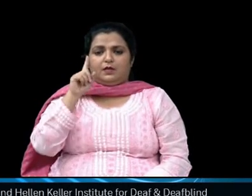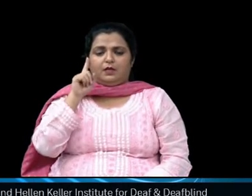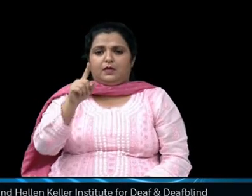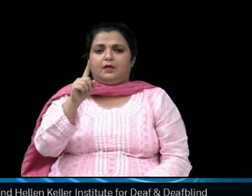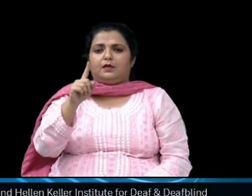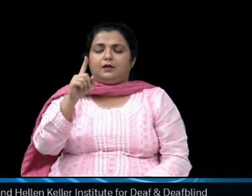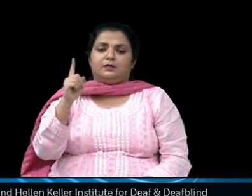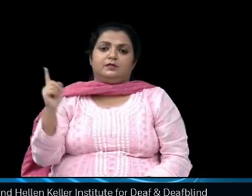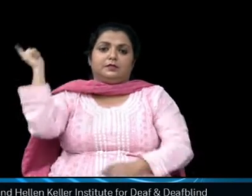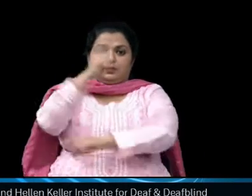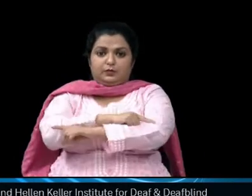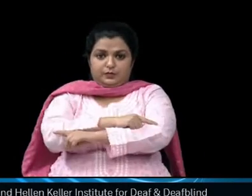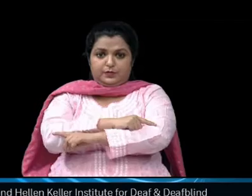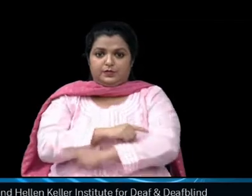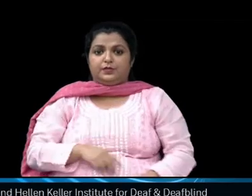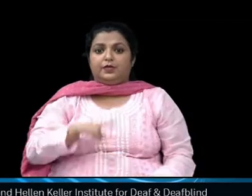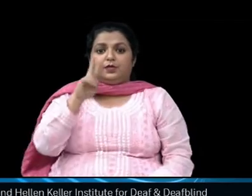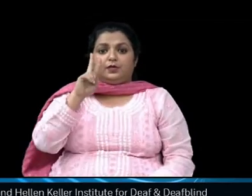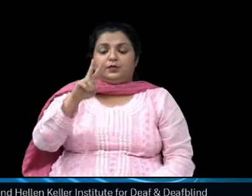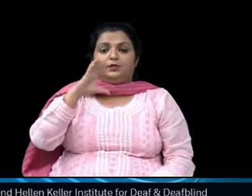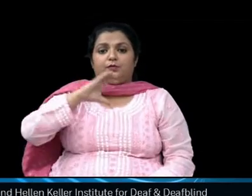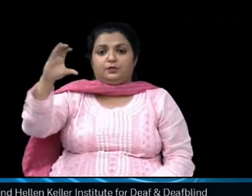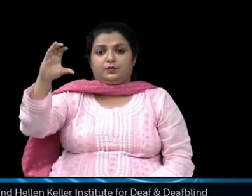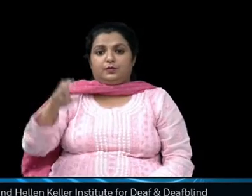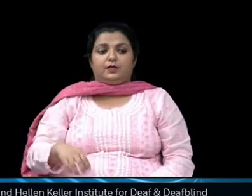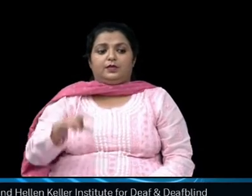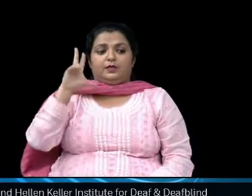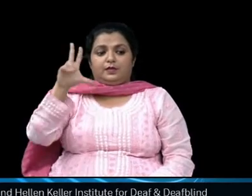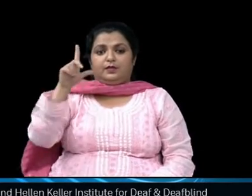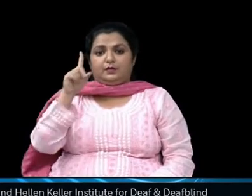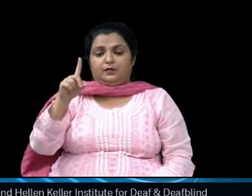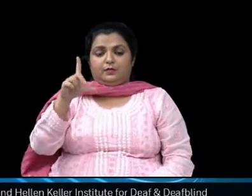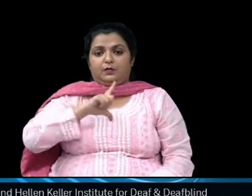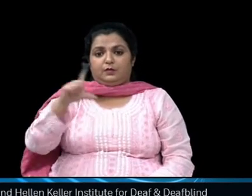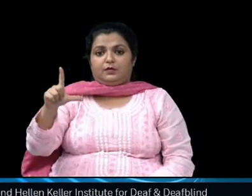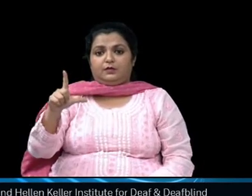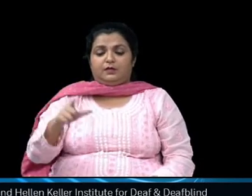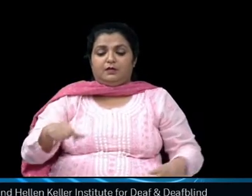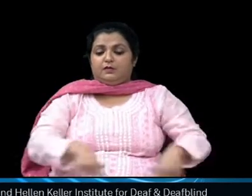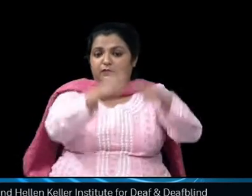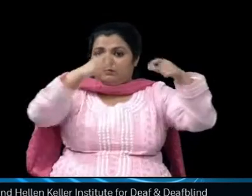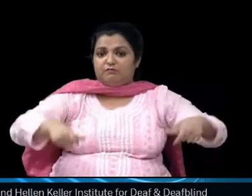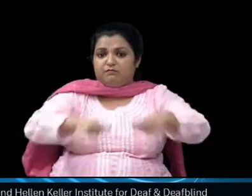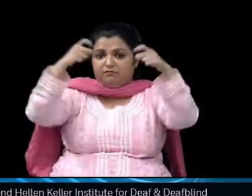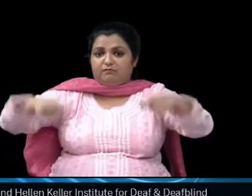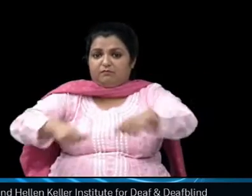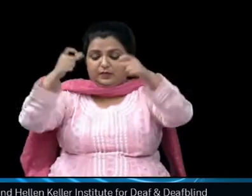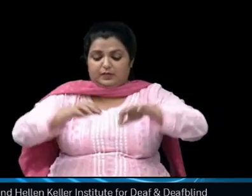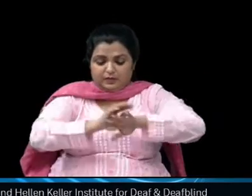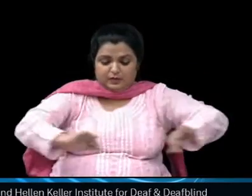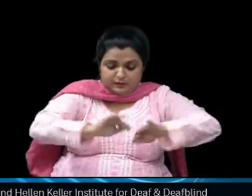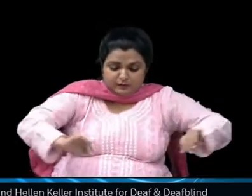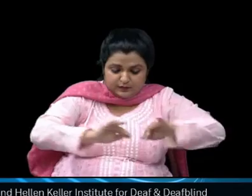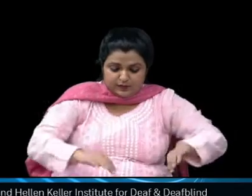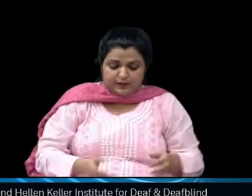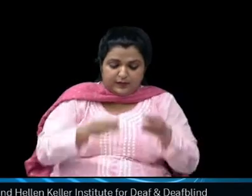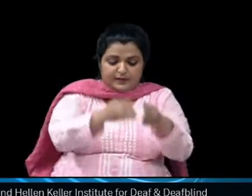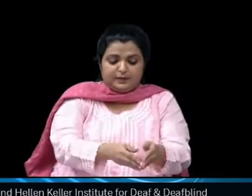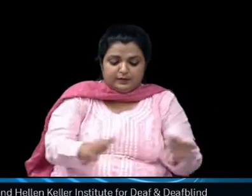दुसरा वर्शी सुता या विक्रमा ची नोल निम्का भूप अफ बर लिपाने गेति लिया है सन दुरदार अटराचे पौशार या मुहिमें